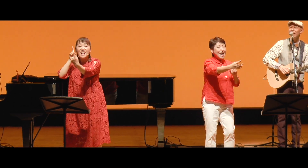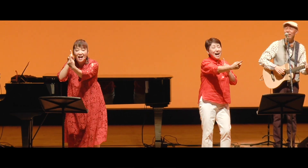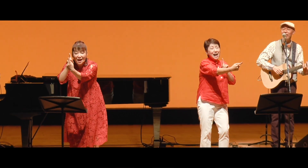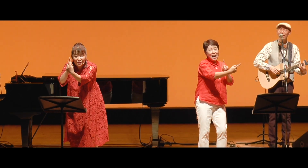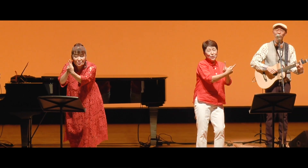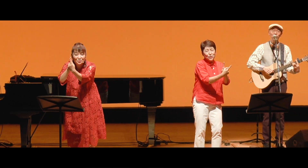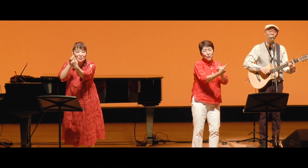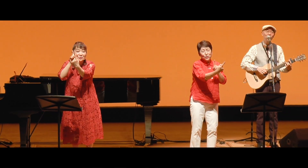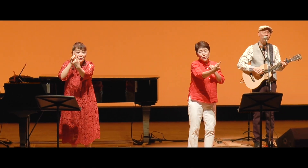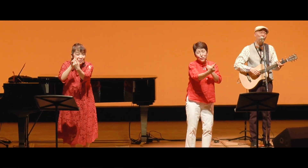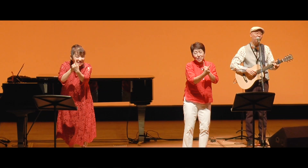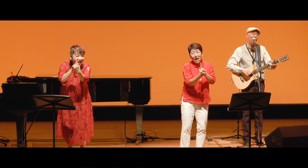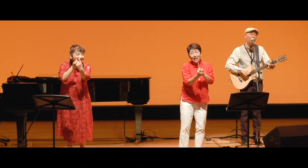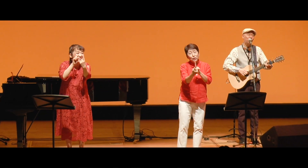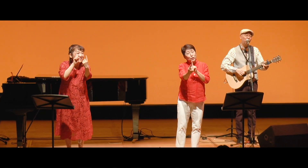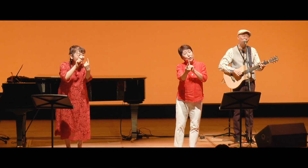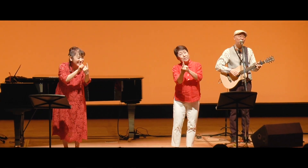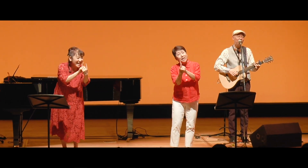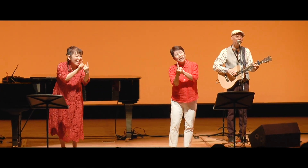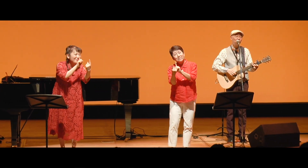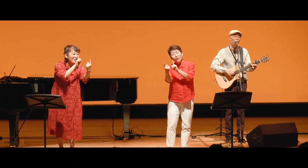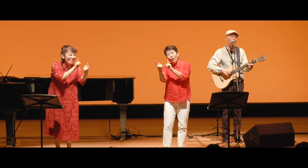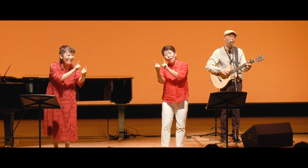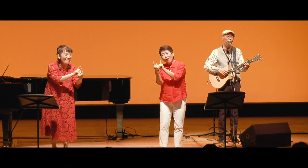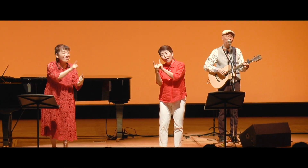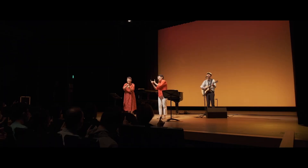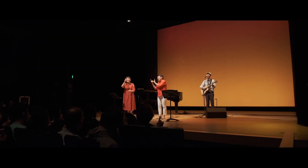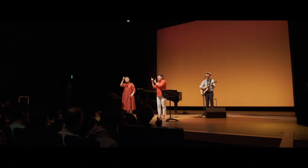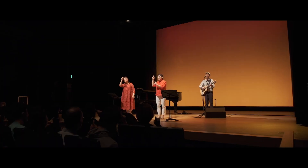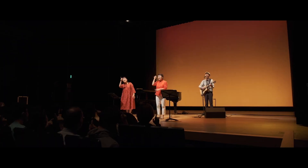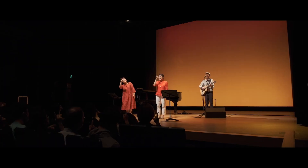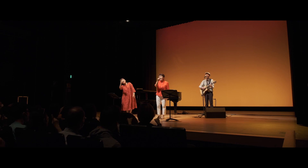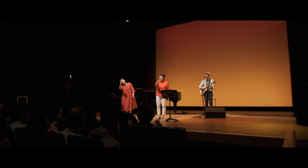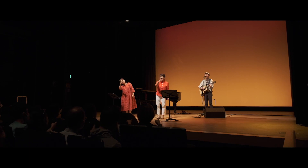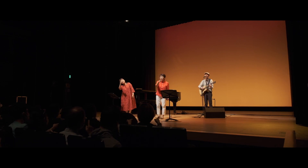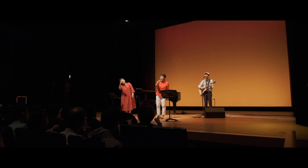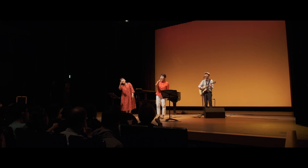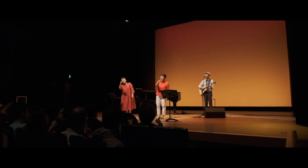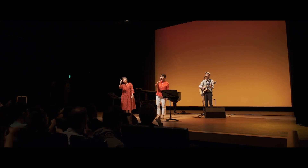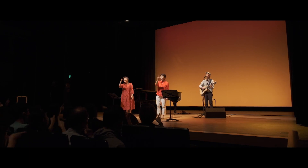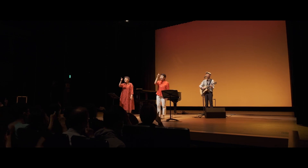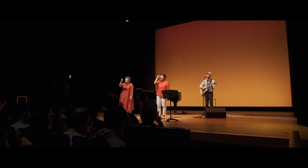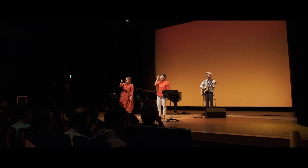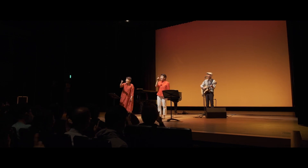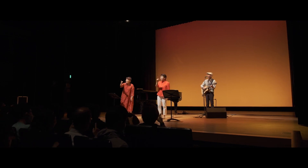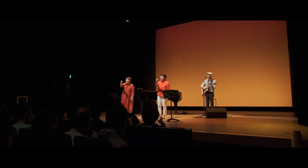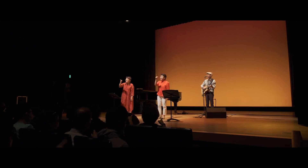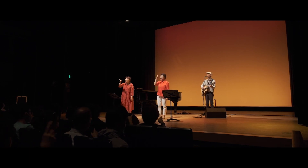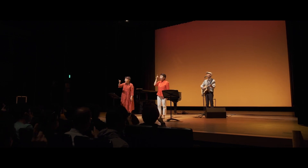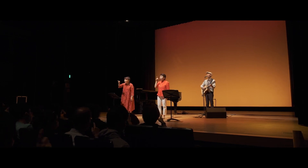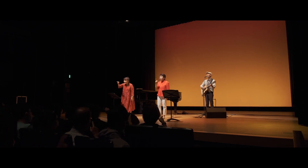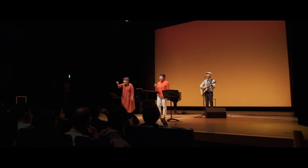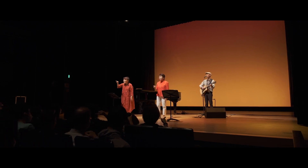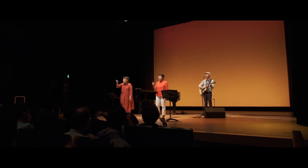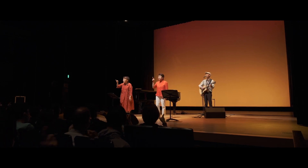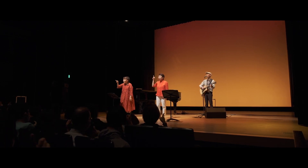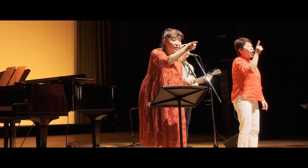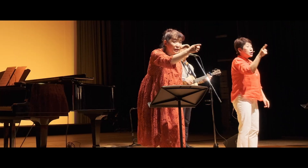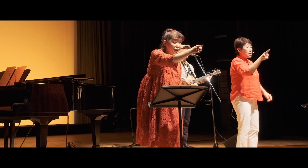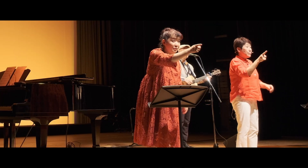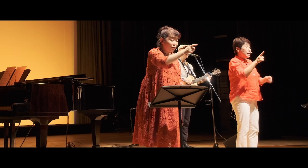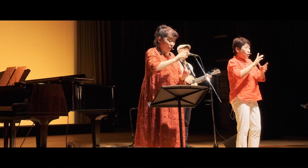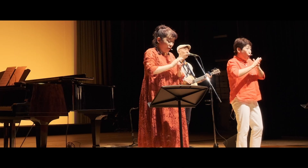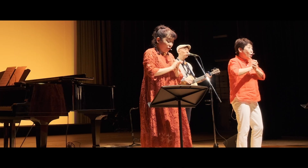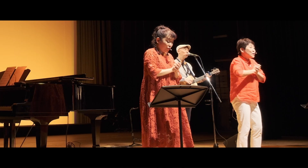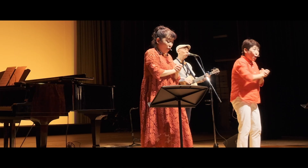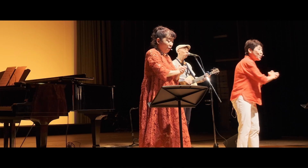出会うたくさんの君と君と君と